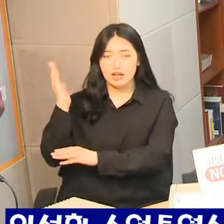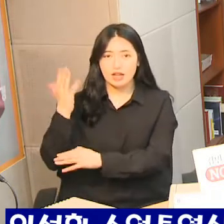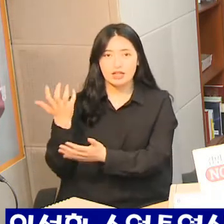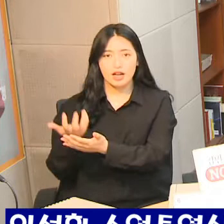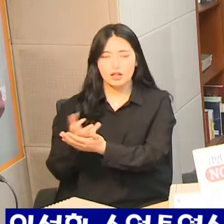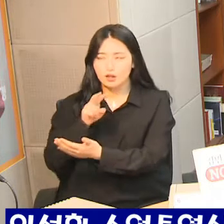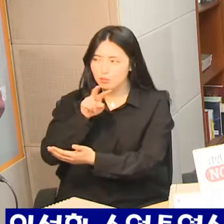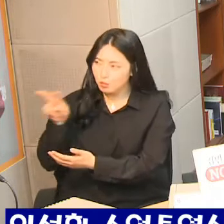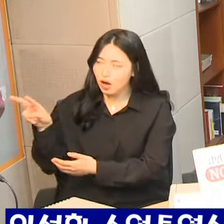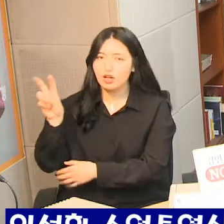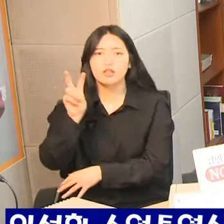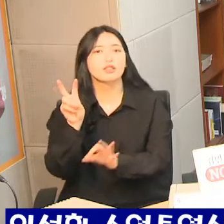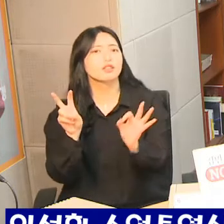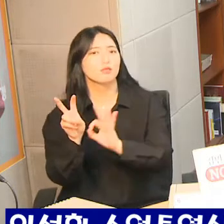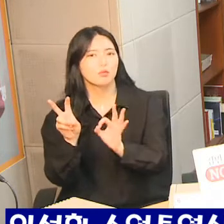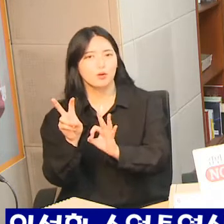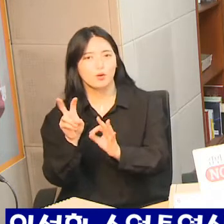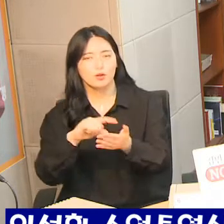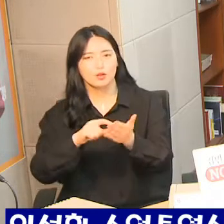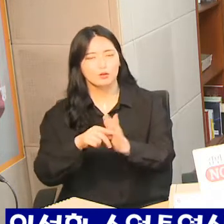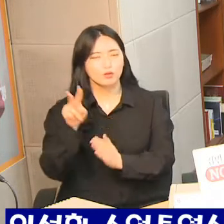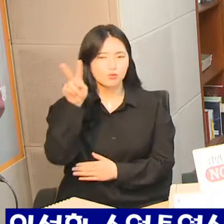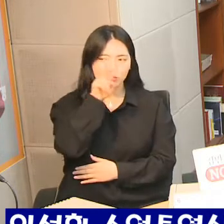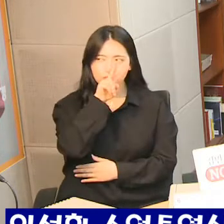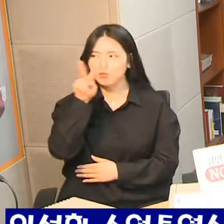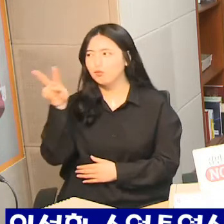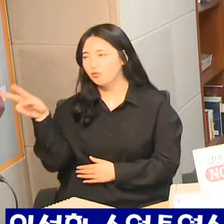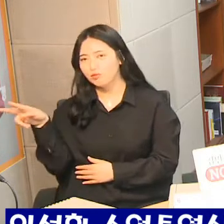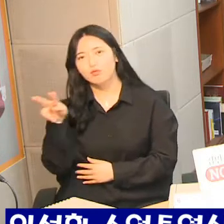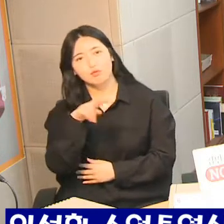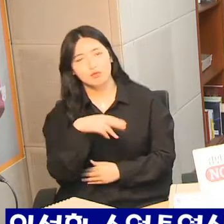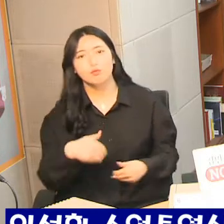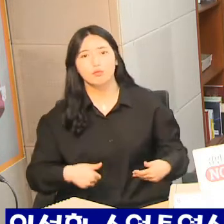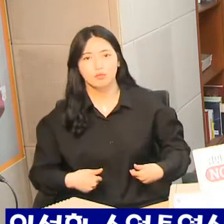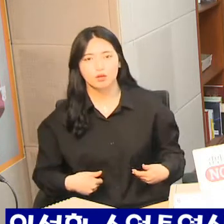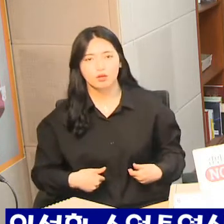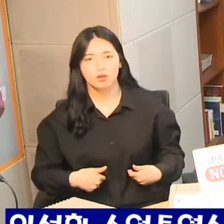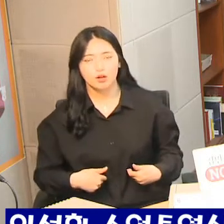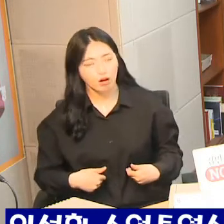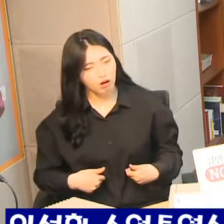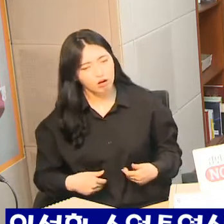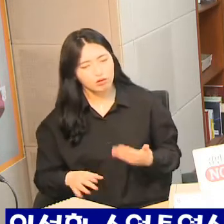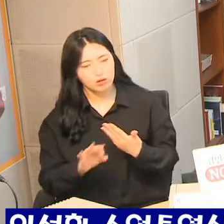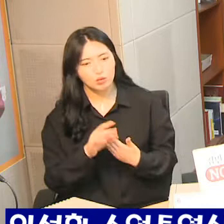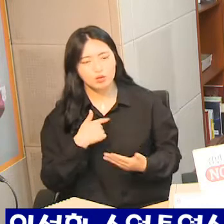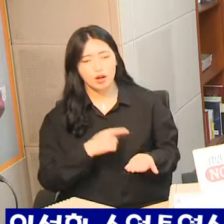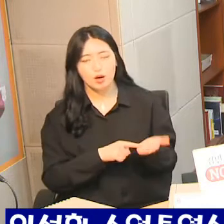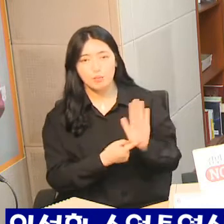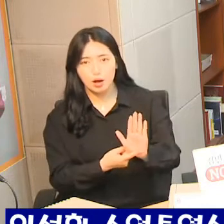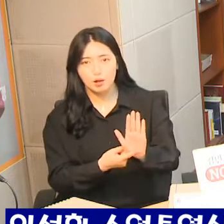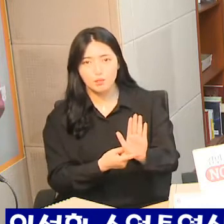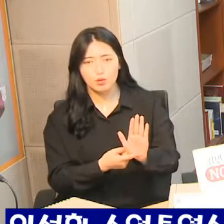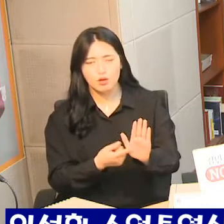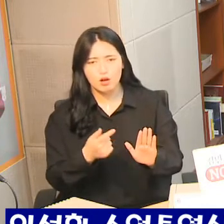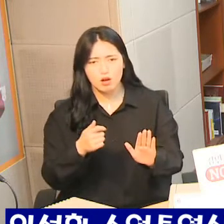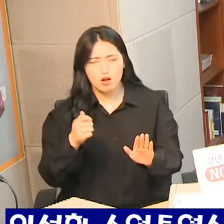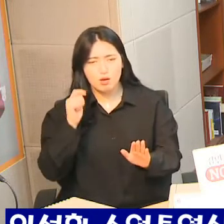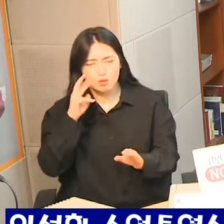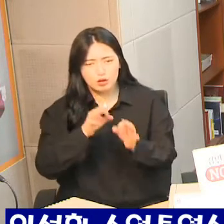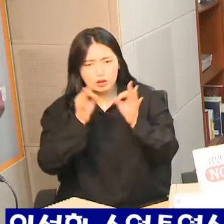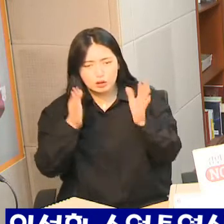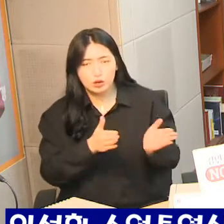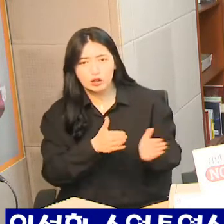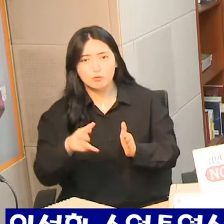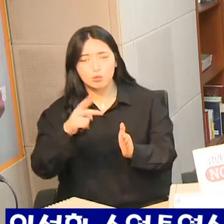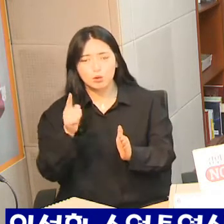20%. 20%. 그렇게 시선을 나누면서 하셔야 네. 돼요. 그러면 제가 아무리 발표를 몇 날 며칠 준비해도 무슨